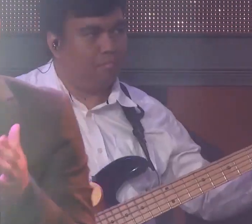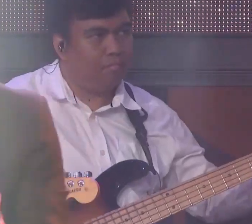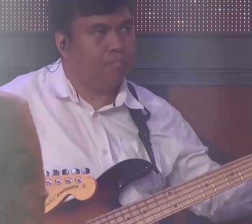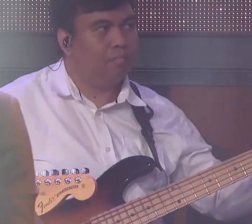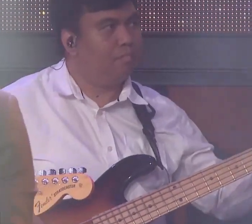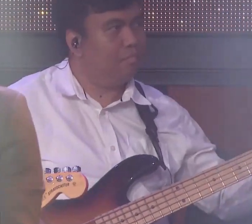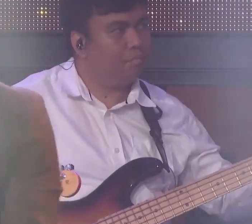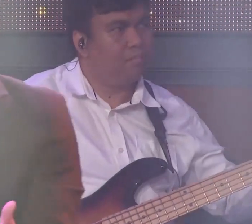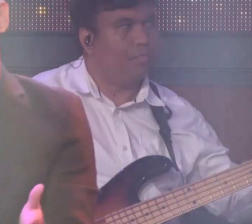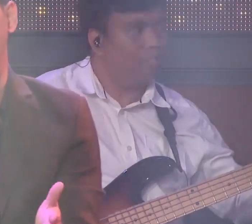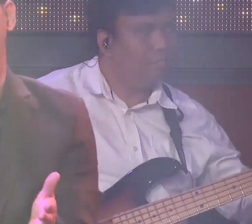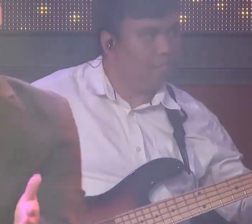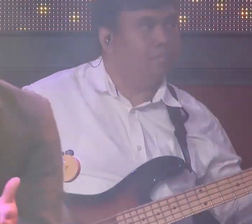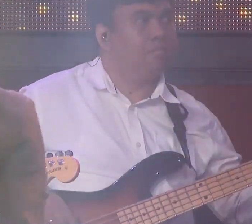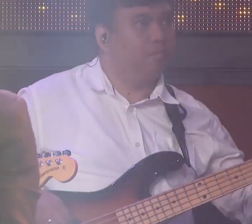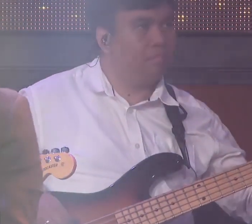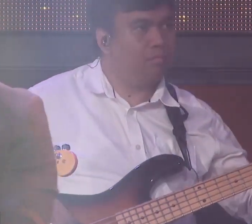sukacitaku.